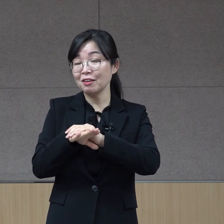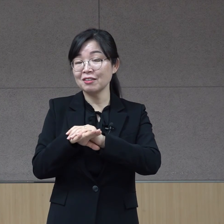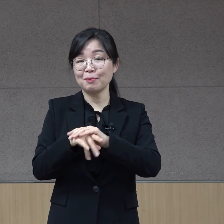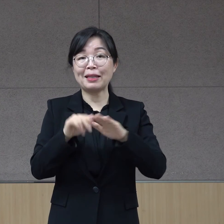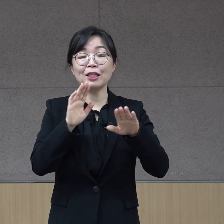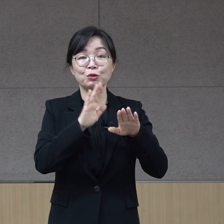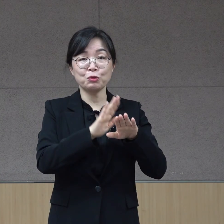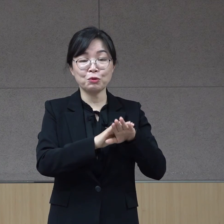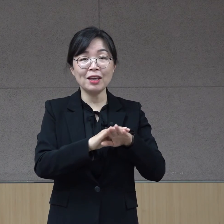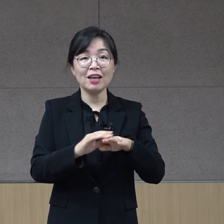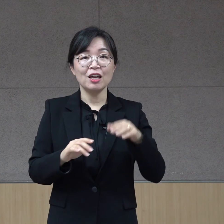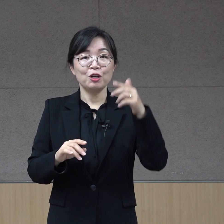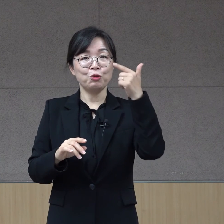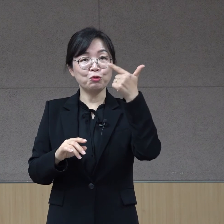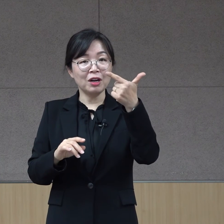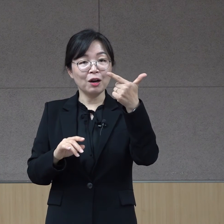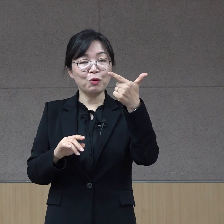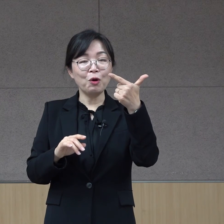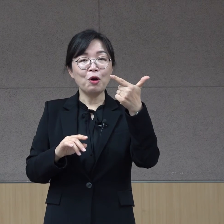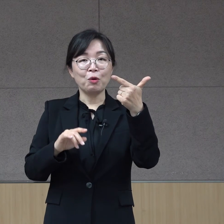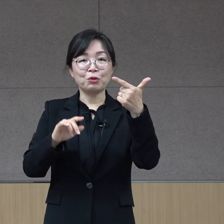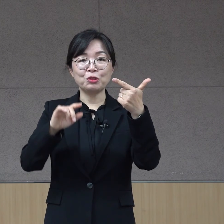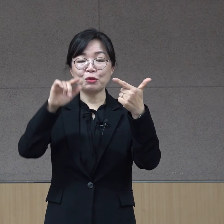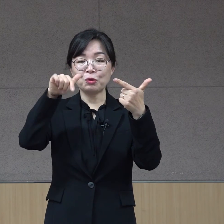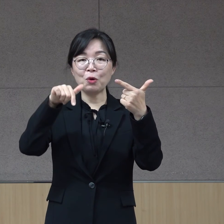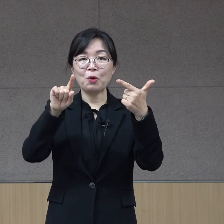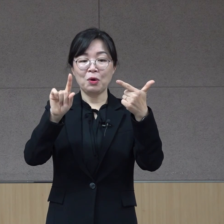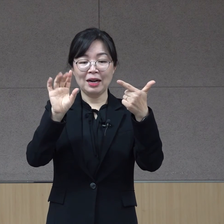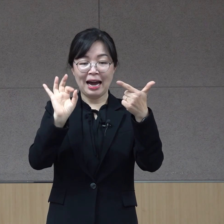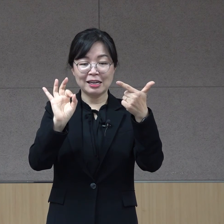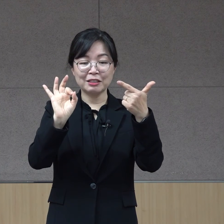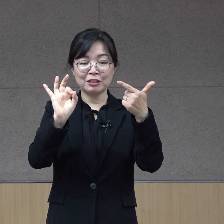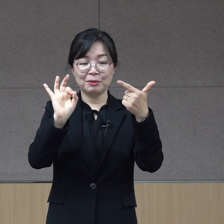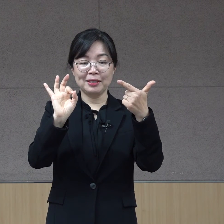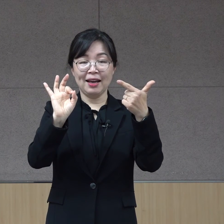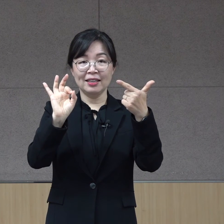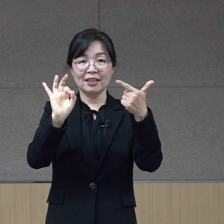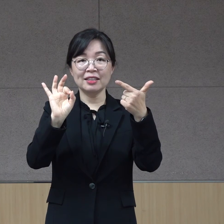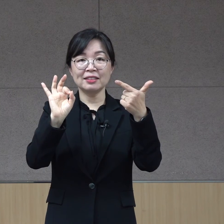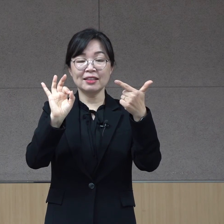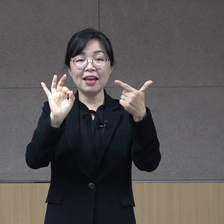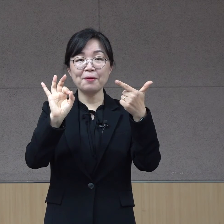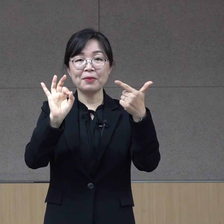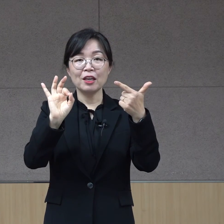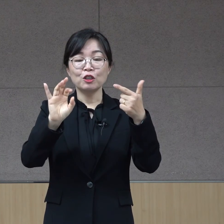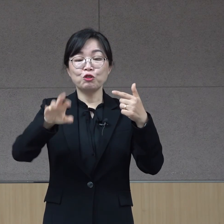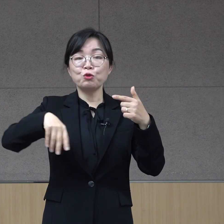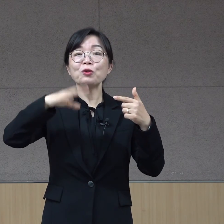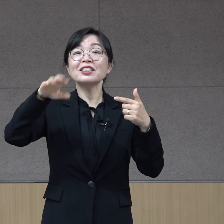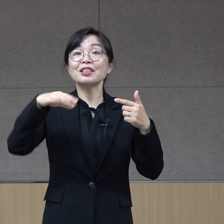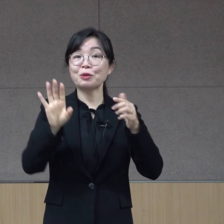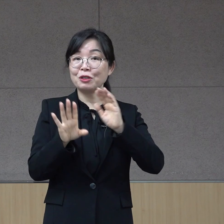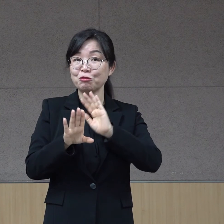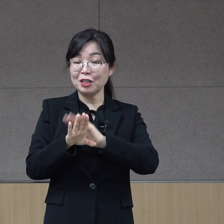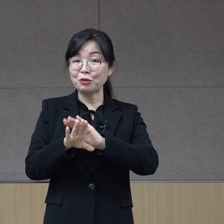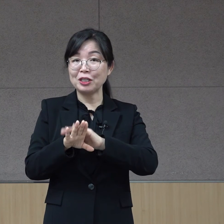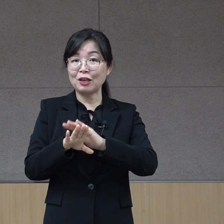그래서 반대쪽 손에 6을 하고 오른쪽으로 강을 썼습니다. 이렇게 했을 때 주로 쓰는 손을 우세손이라고